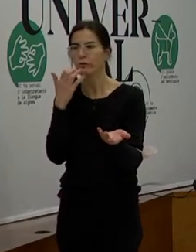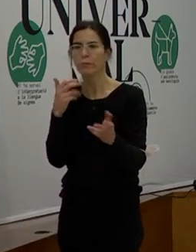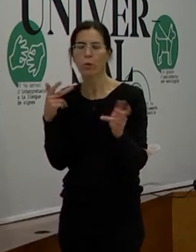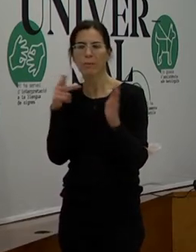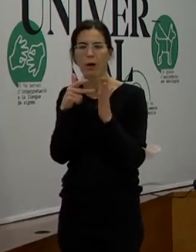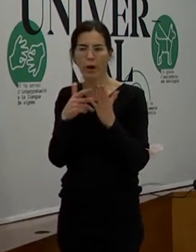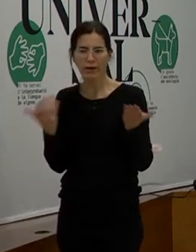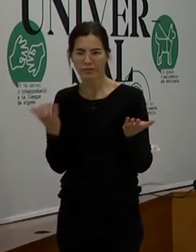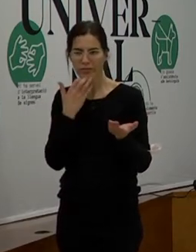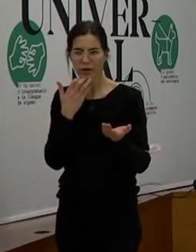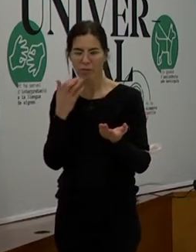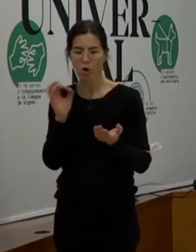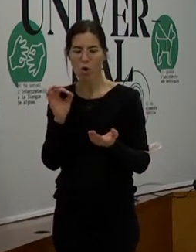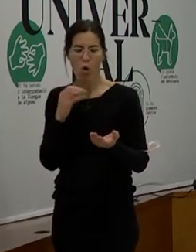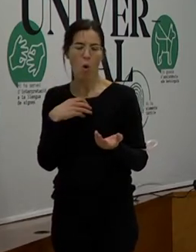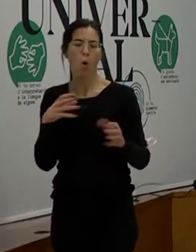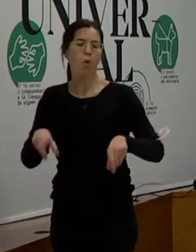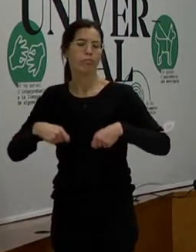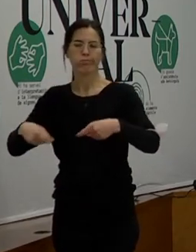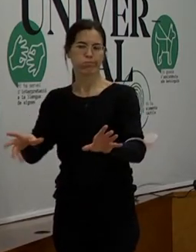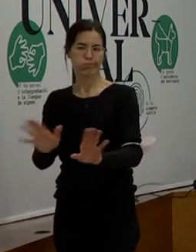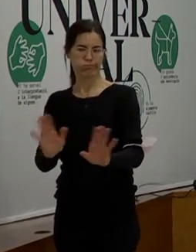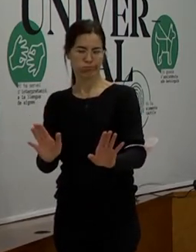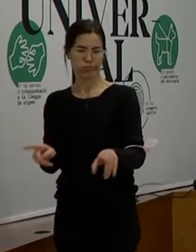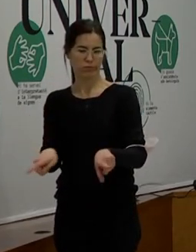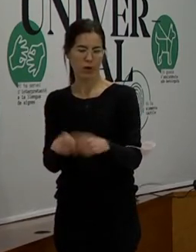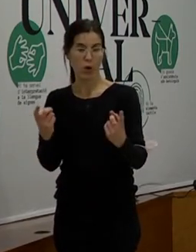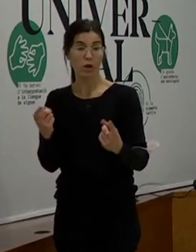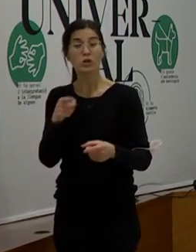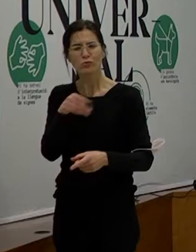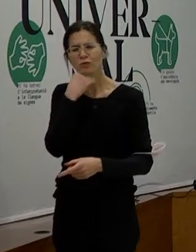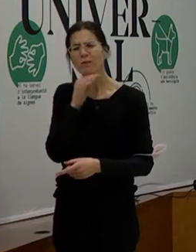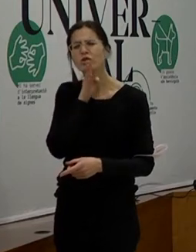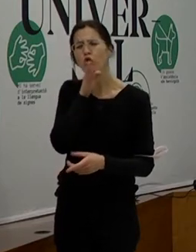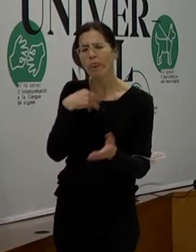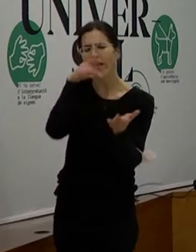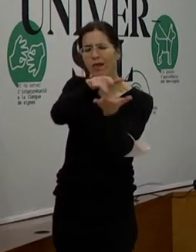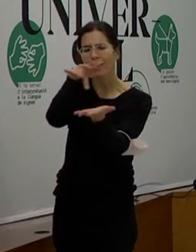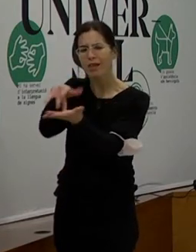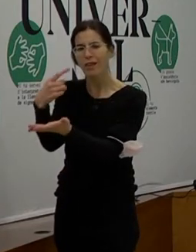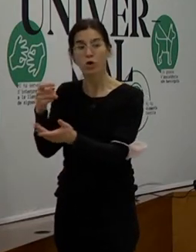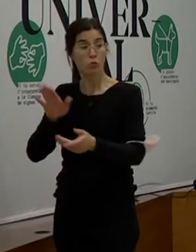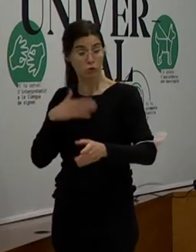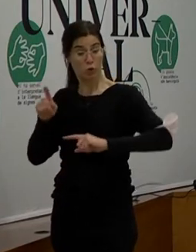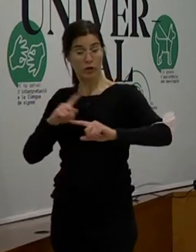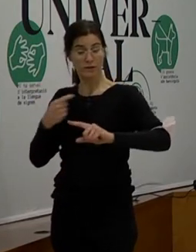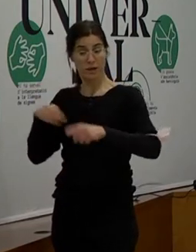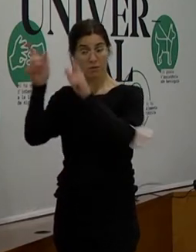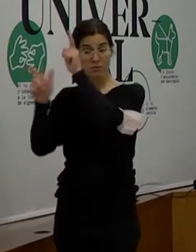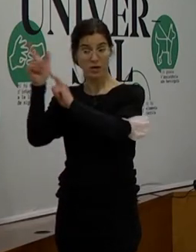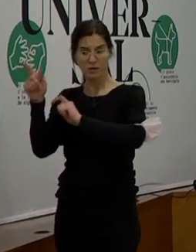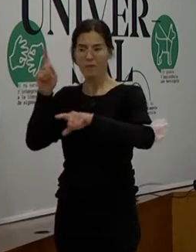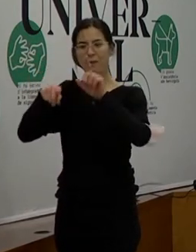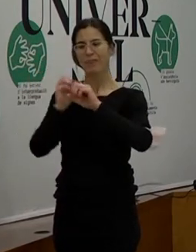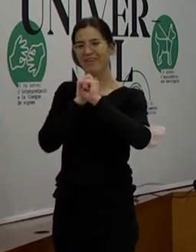Paraguay o a Nueva Zelanda. I tu saps allà on estan els canviadors. I tu pots organitzar el teu viatge en funció d'on estan